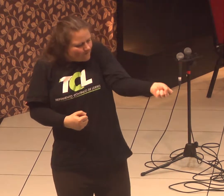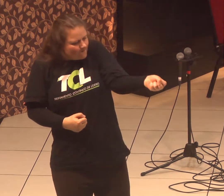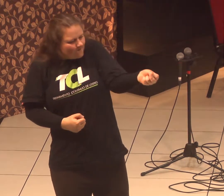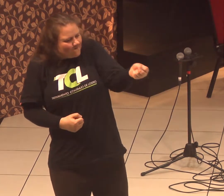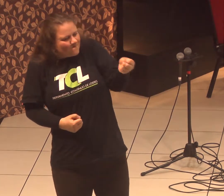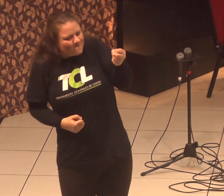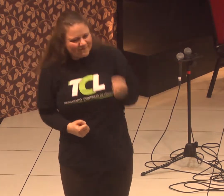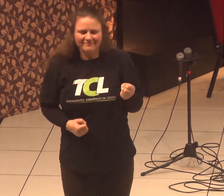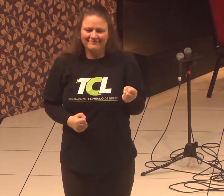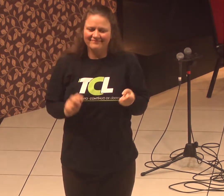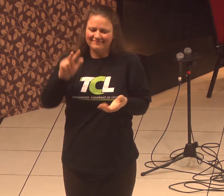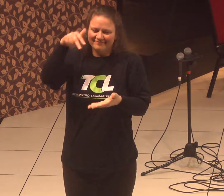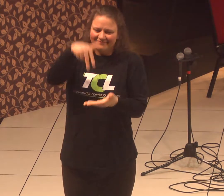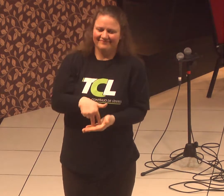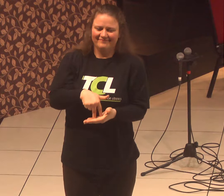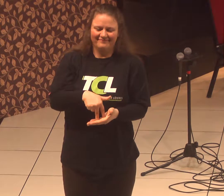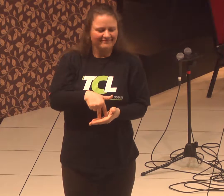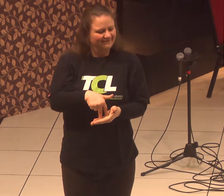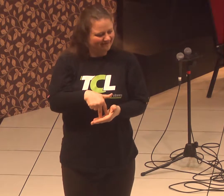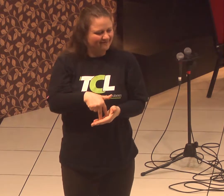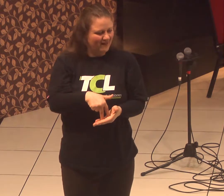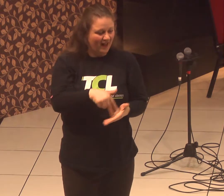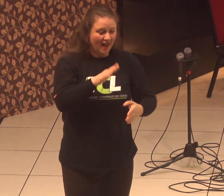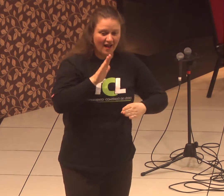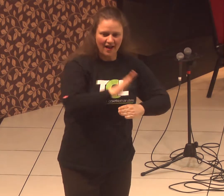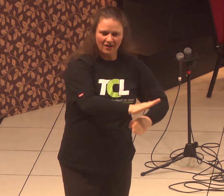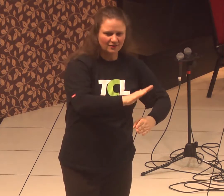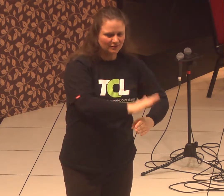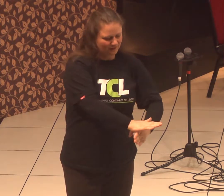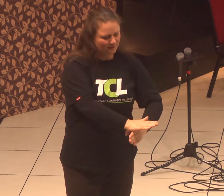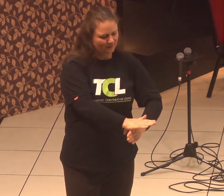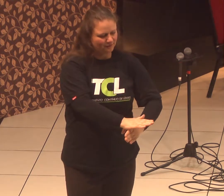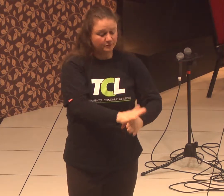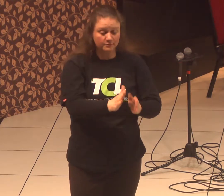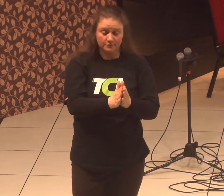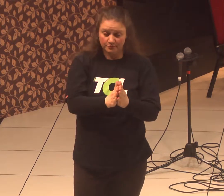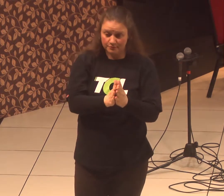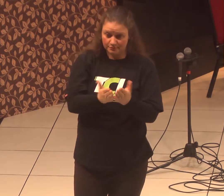ajudou-o a levantar-se. A Bíblia mostra que Pedro teve uma ação